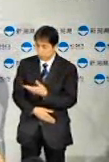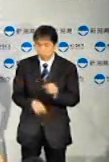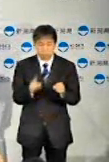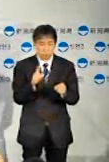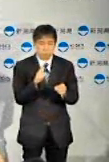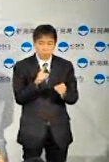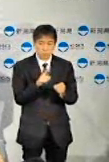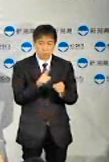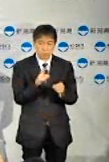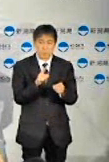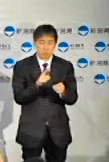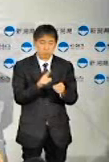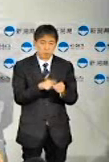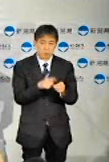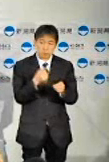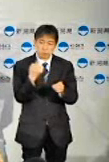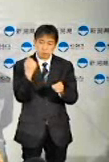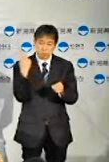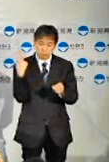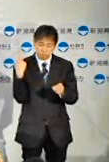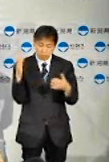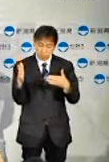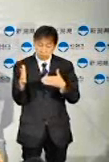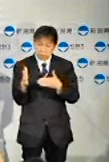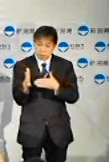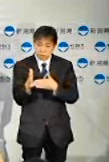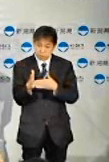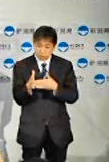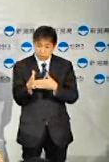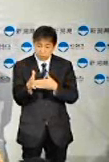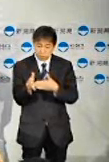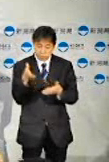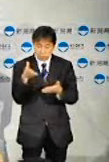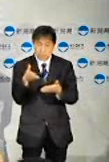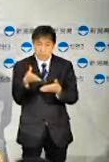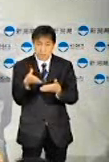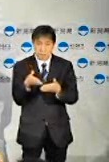昨年のですね、最後の年末の会見で